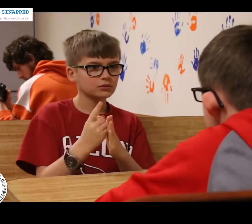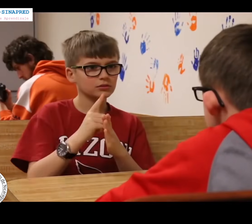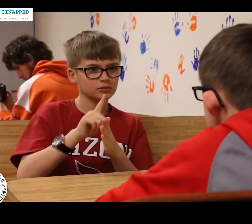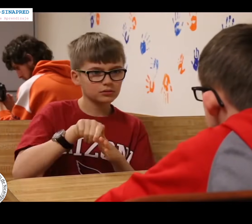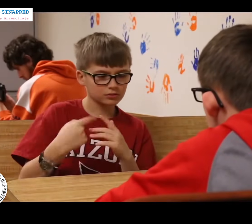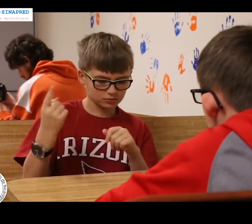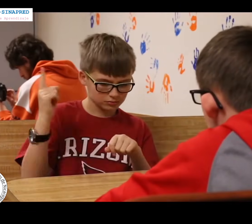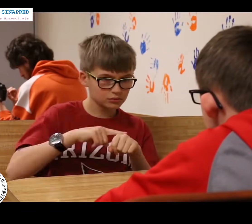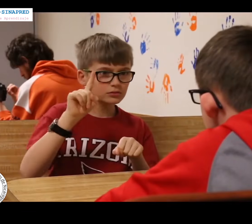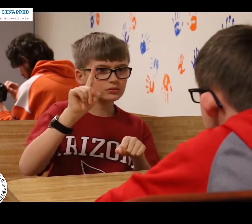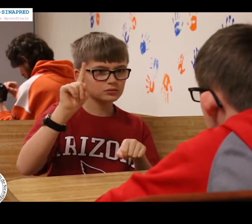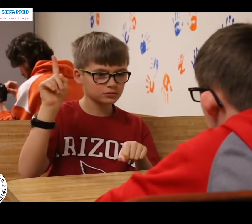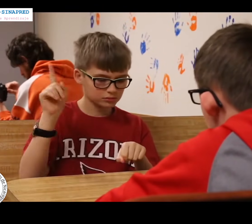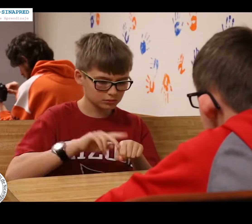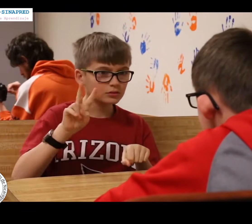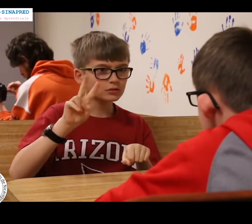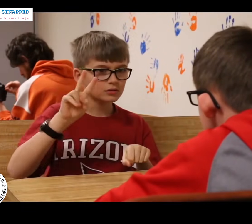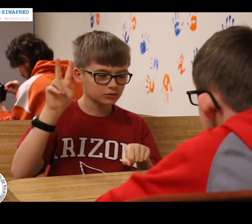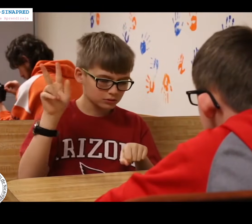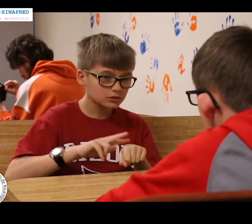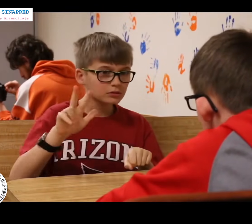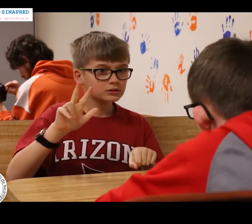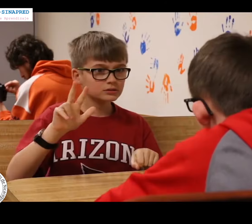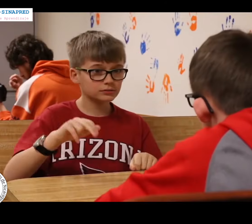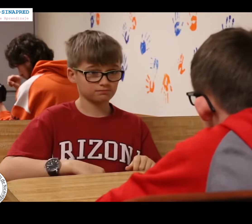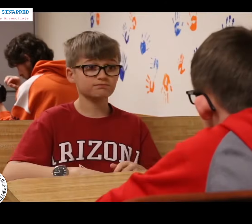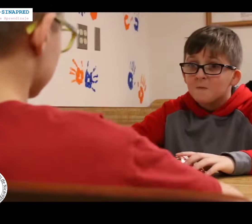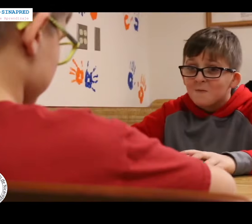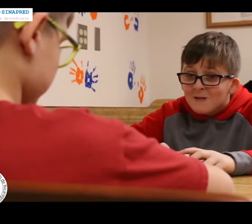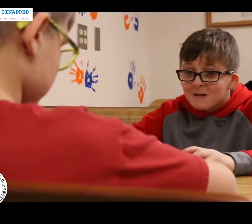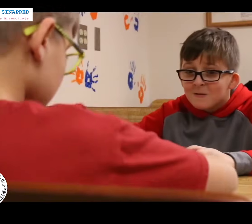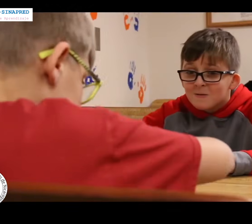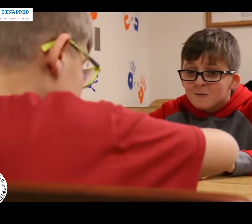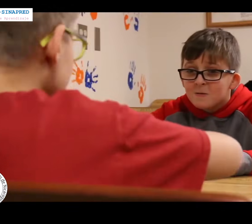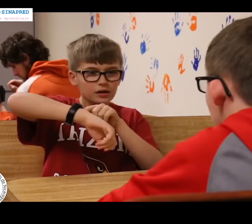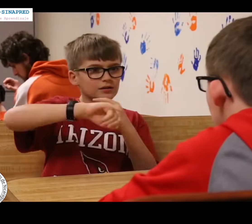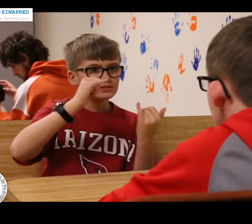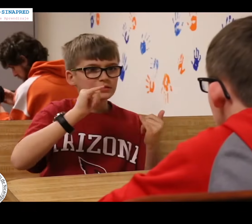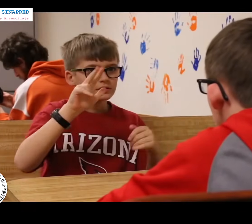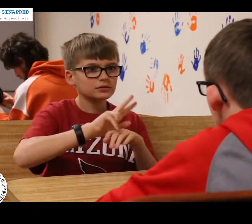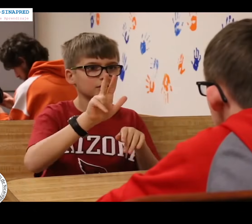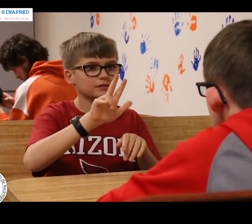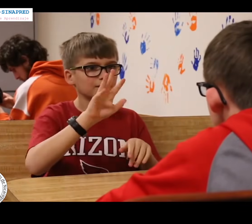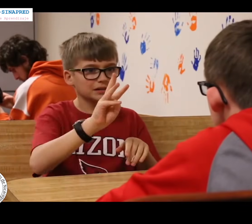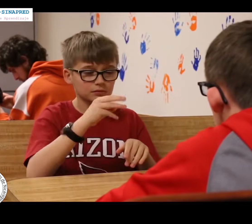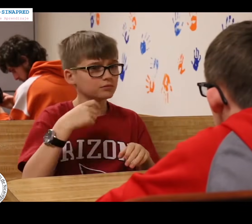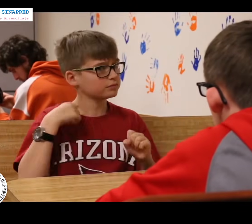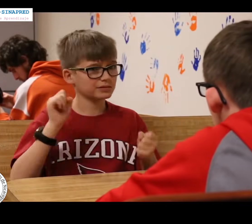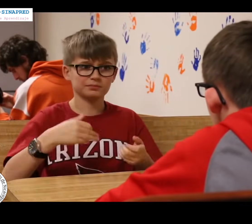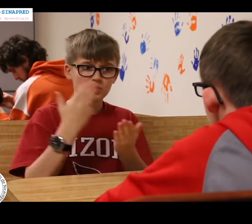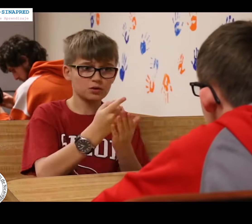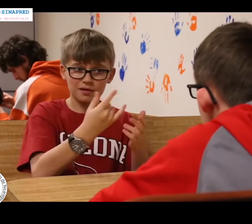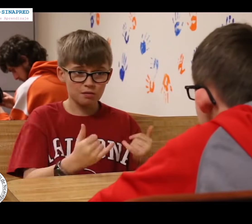Yo trataba de unir, me decían que uniera las palabras con lo que significaba, pero para mí era bastante difícil, era otra